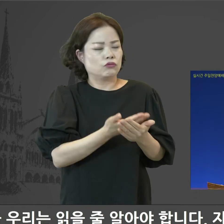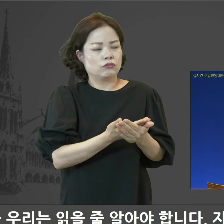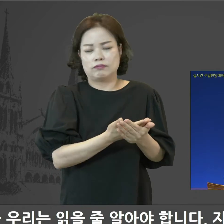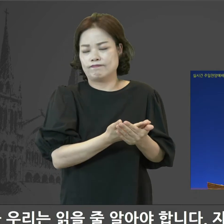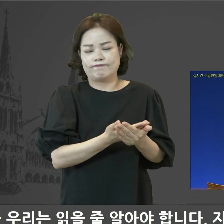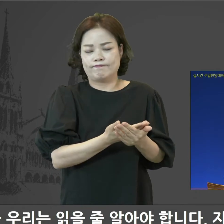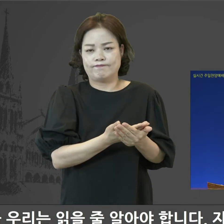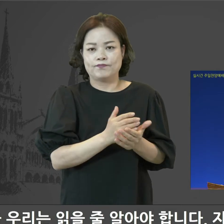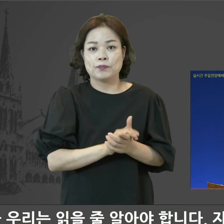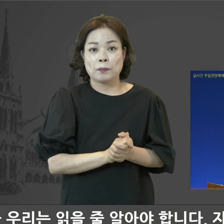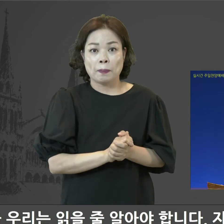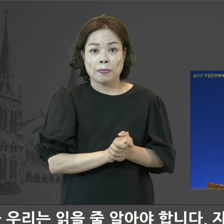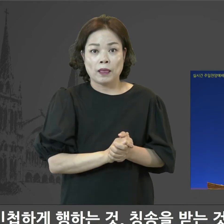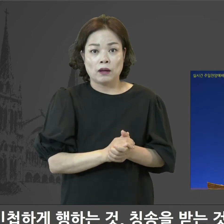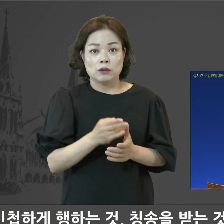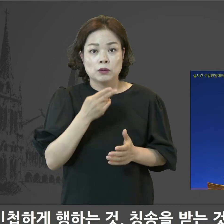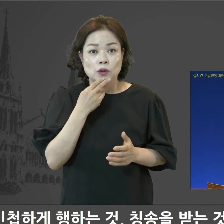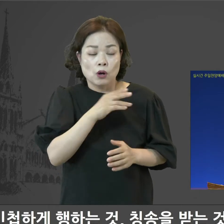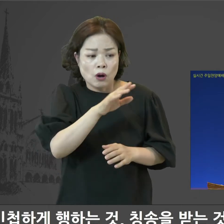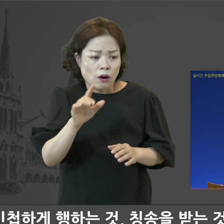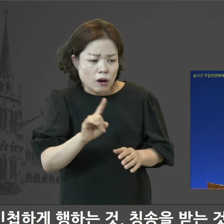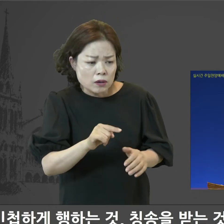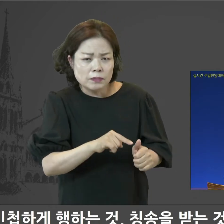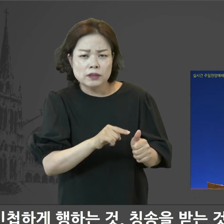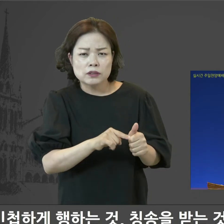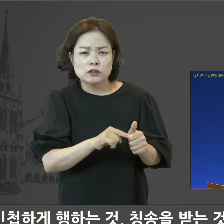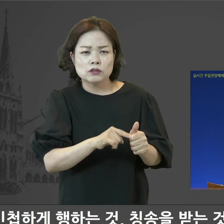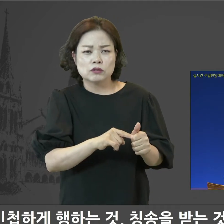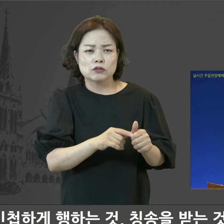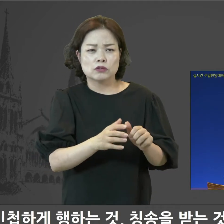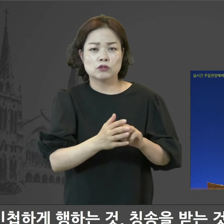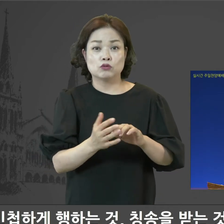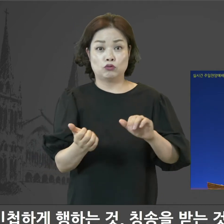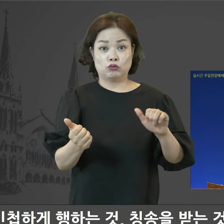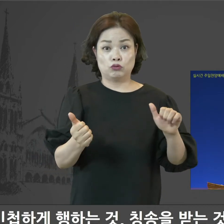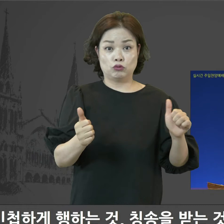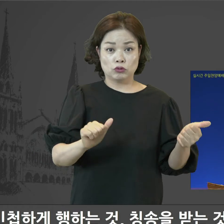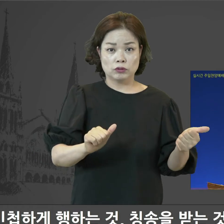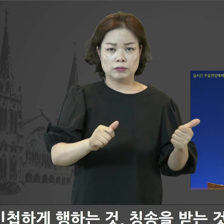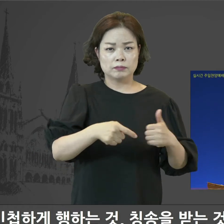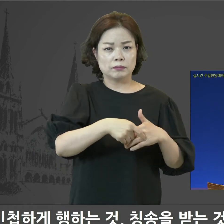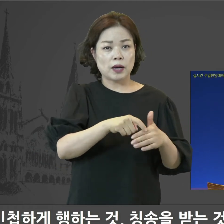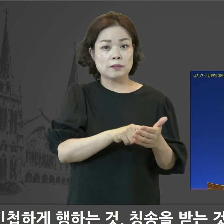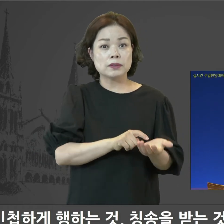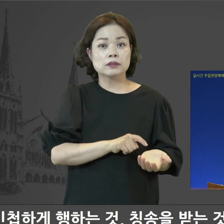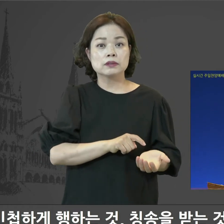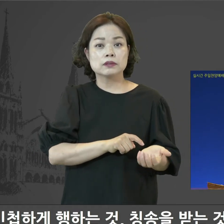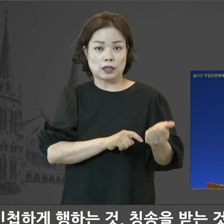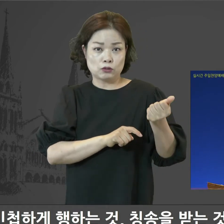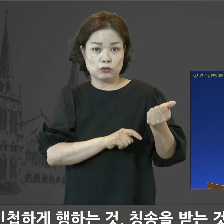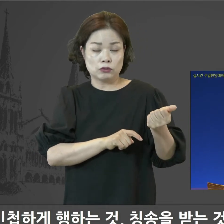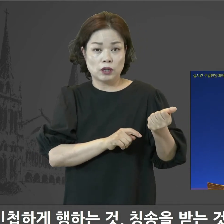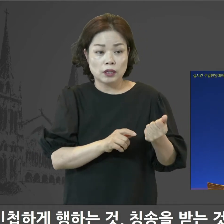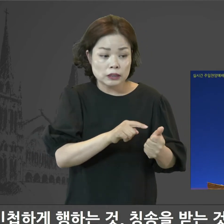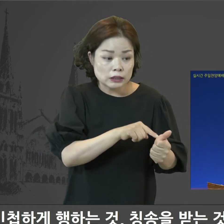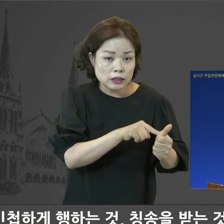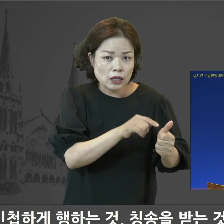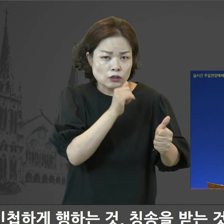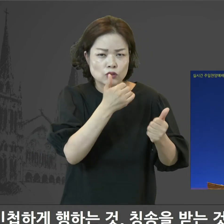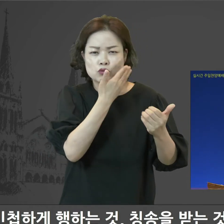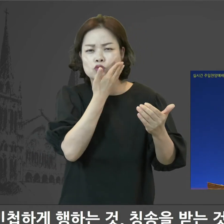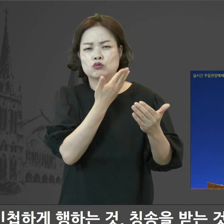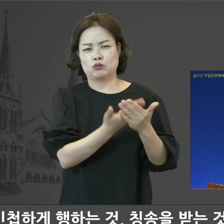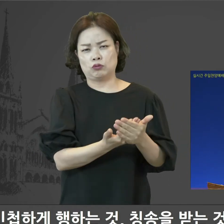않아요. 어떻게 보면 자신은 얼마든지 죽어도 된다라고 생각했을지도 모르겠습니다. 그에게 있어